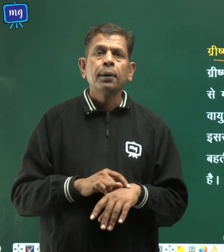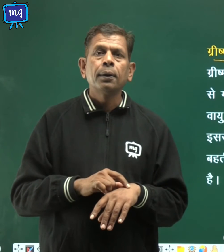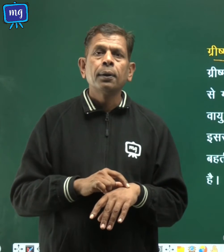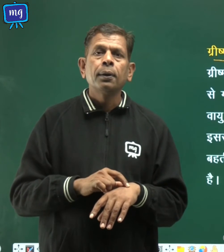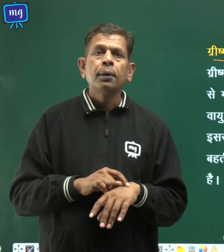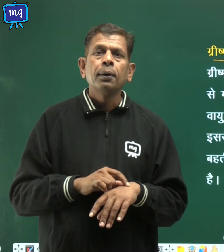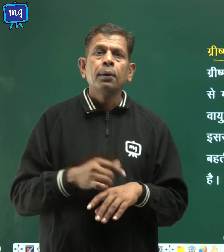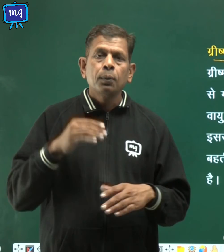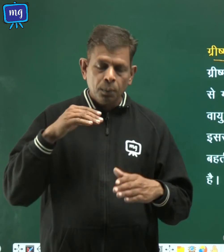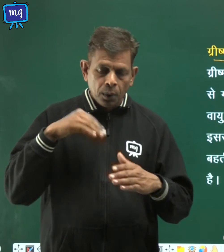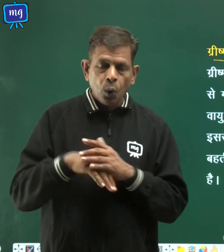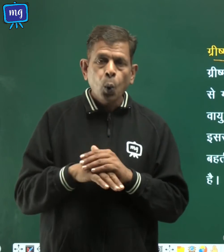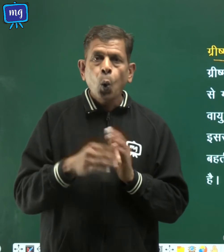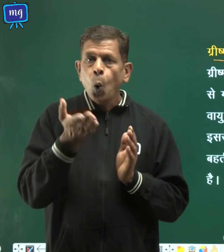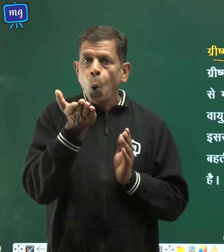वायु का बहना।